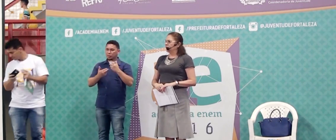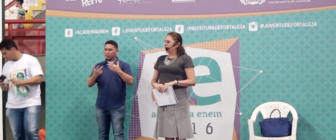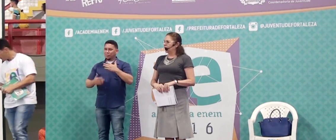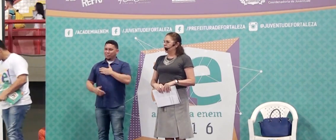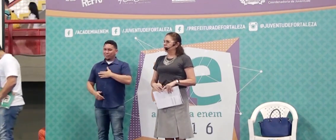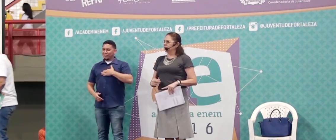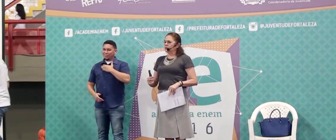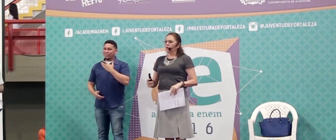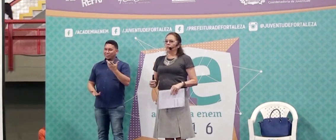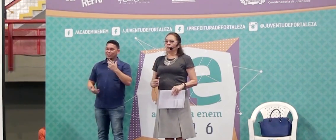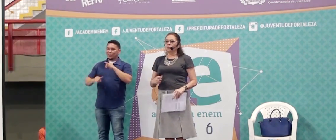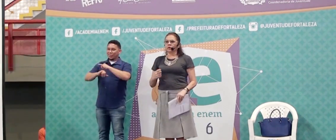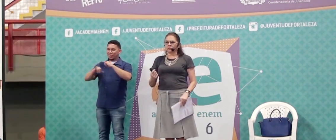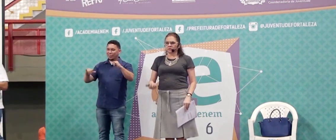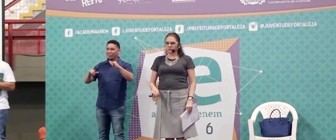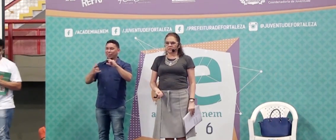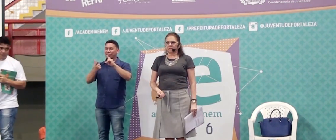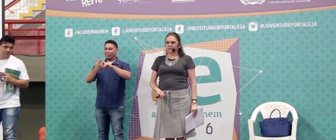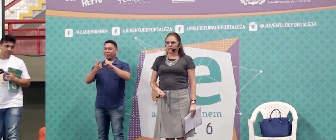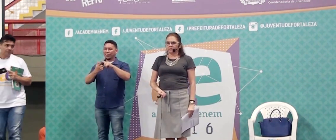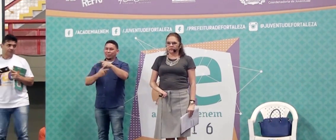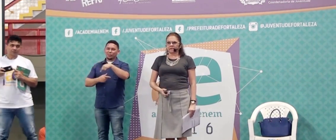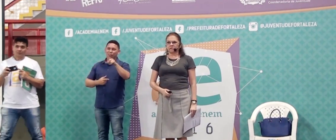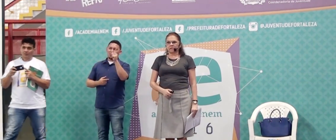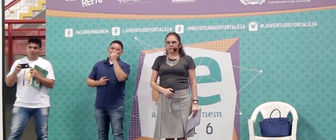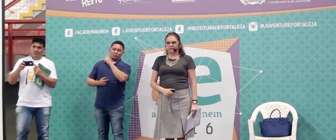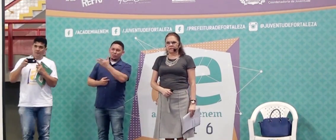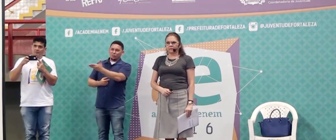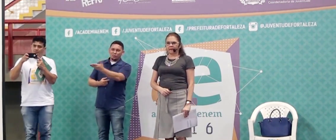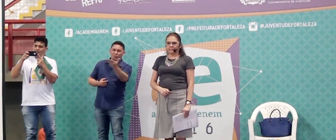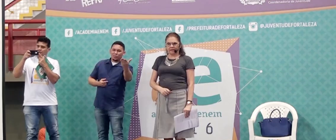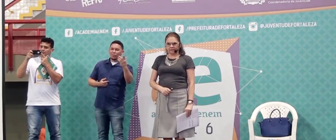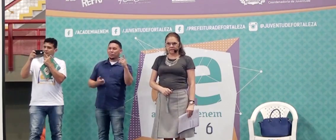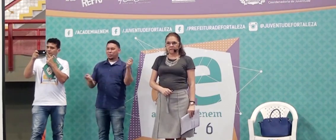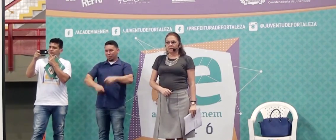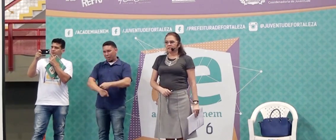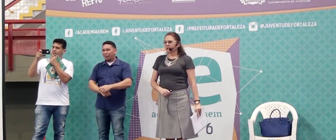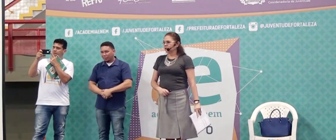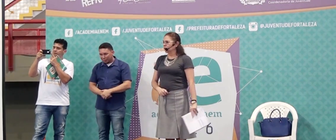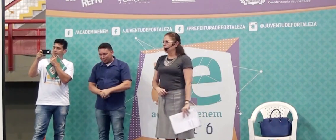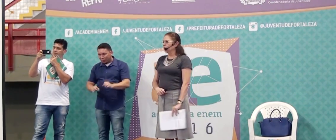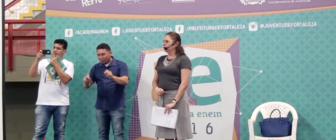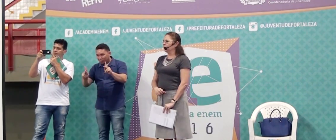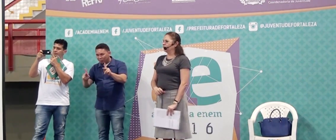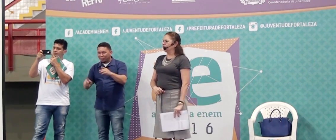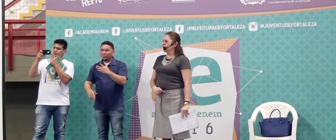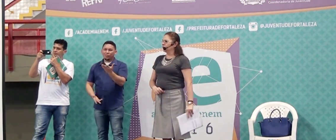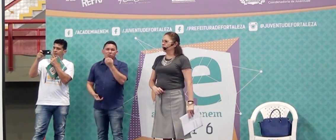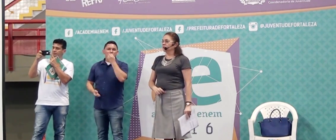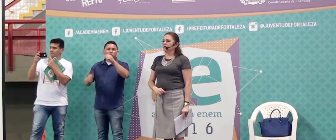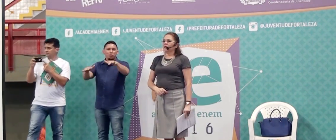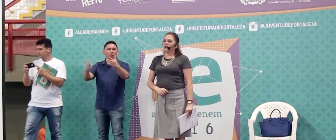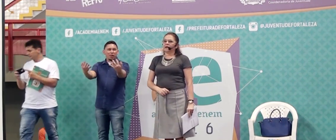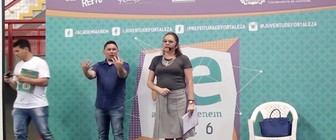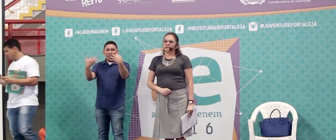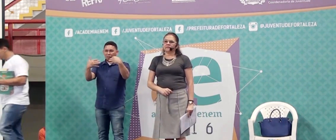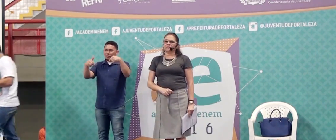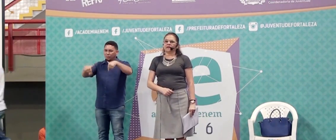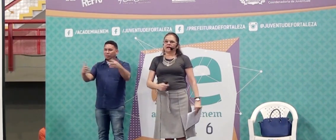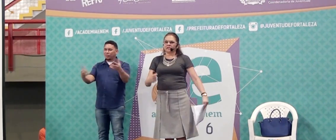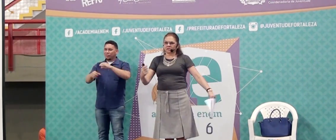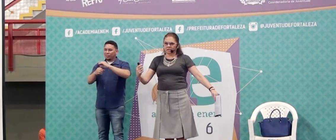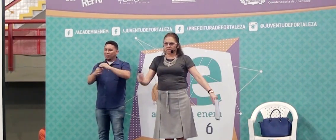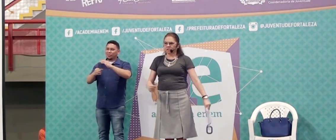de dizer, assim como muitos conseguiram, vocês também são capazes. Sejam muito bem-vindos a